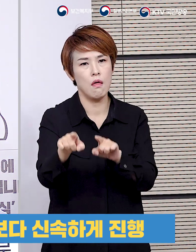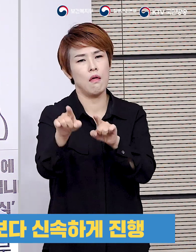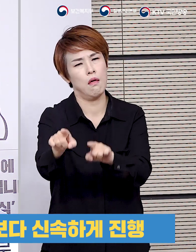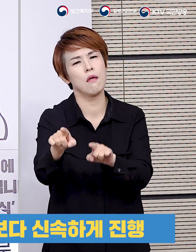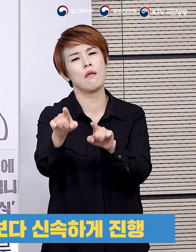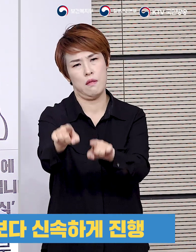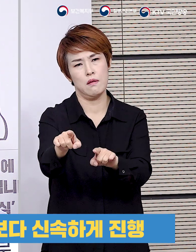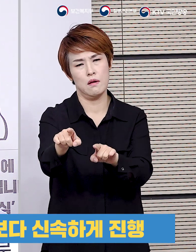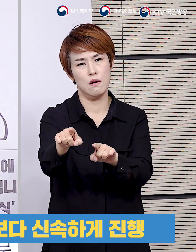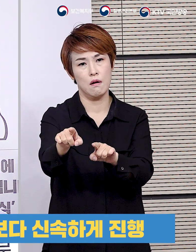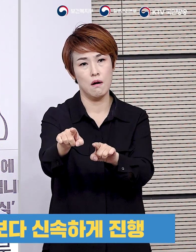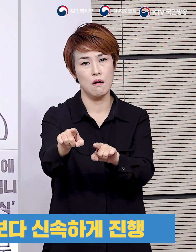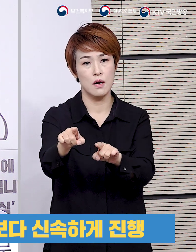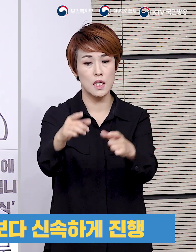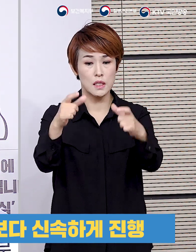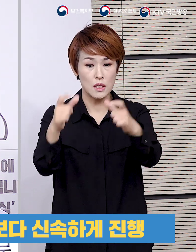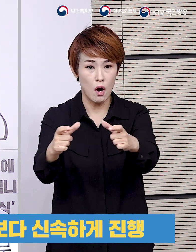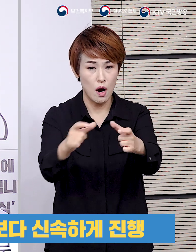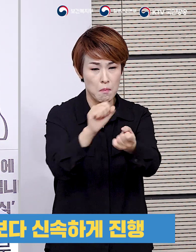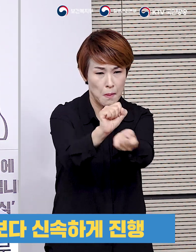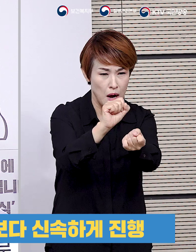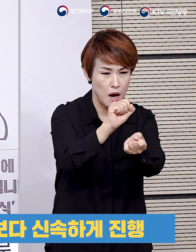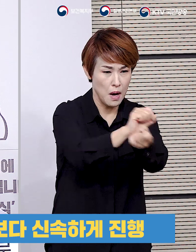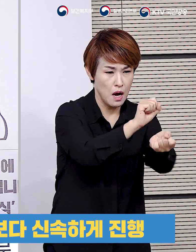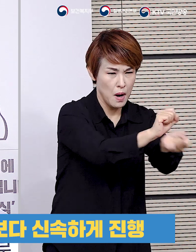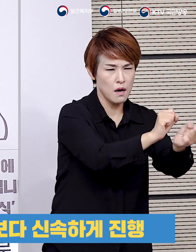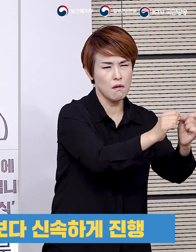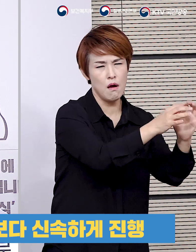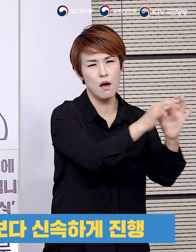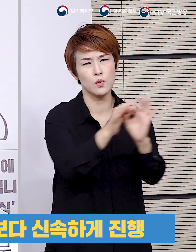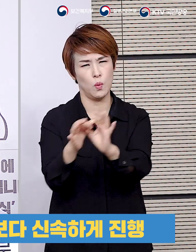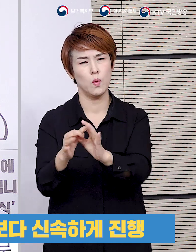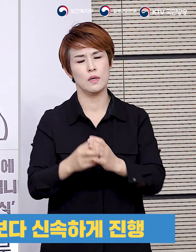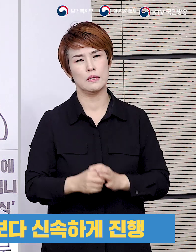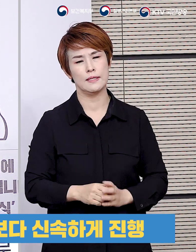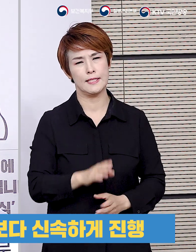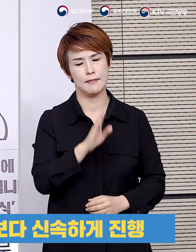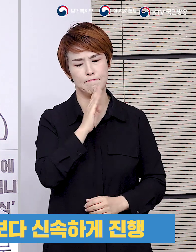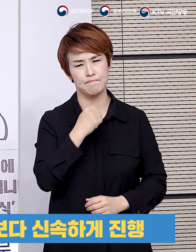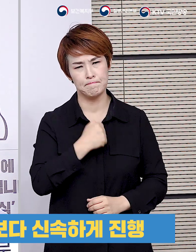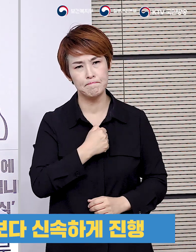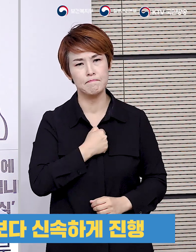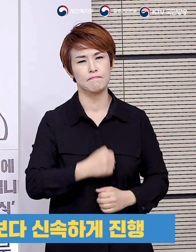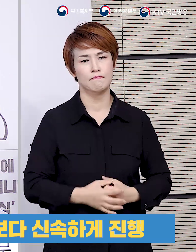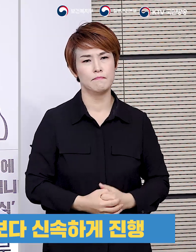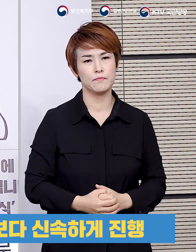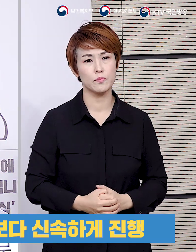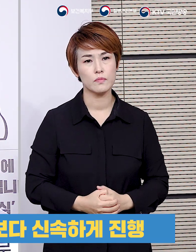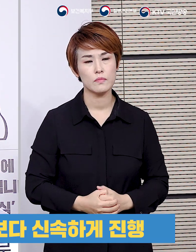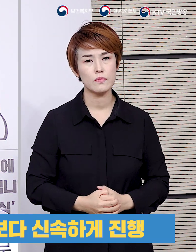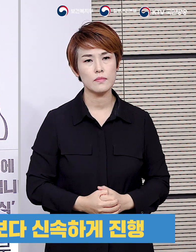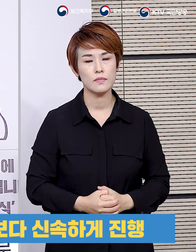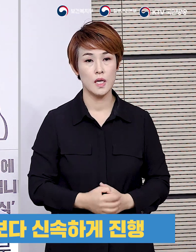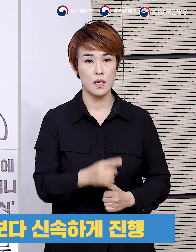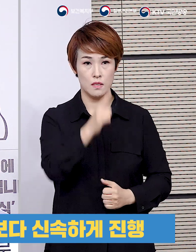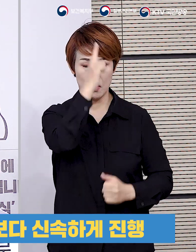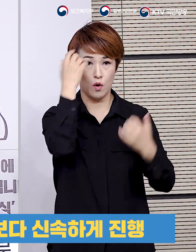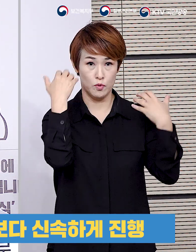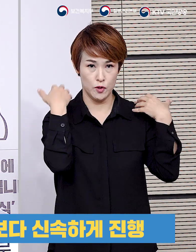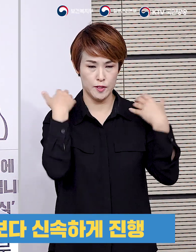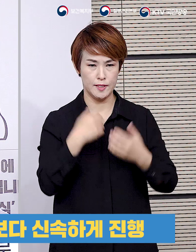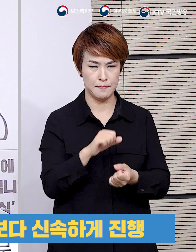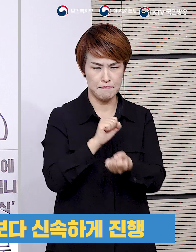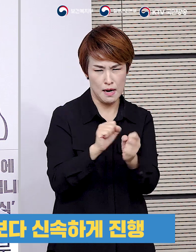충분히 따라잡지 못하여 지역사회 전파가 계속되고 있는 답답한 상황입니다. 이에